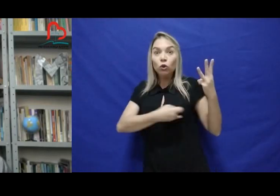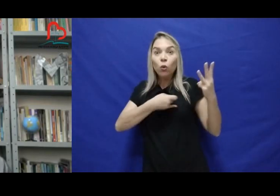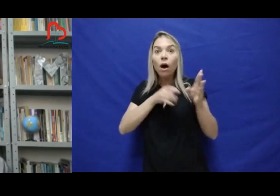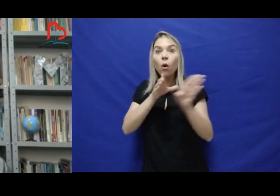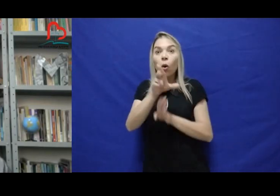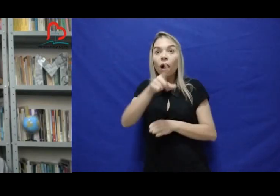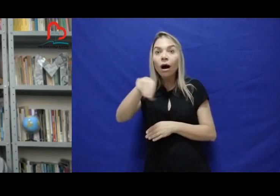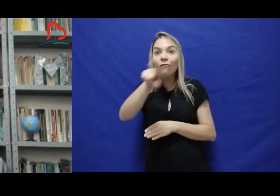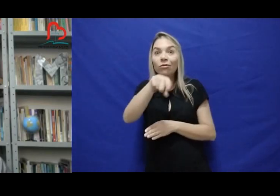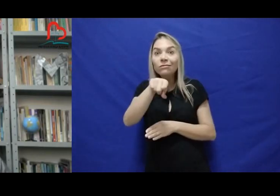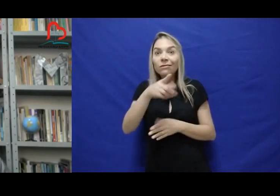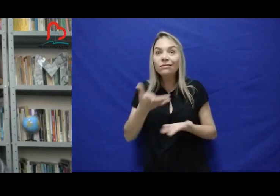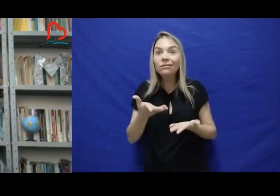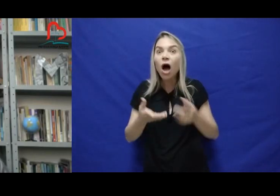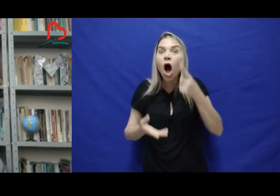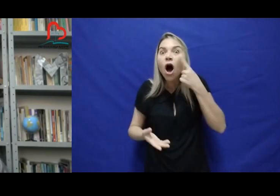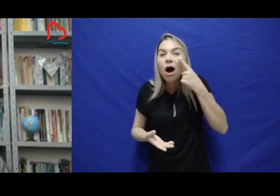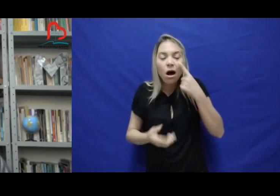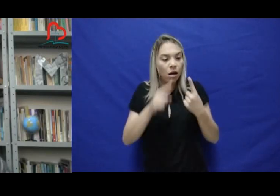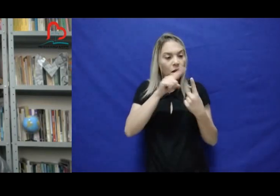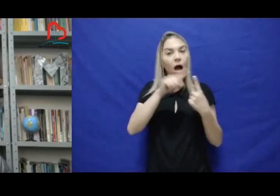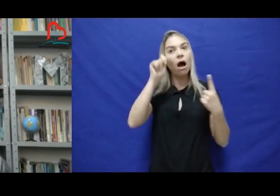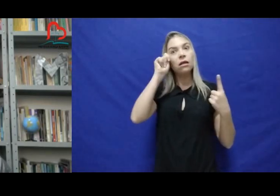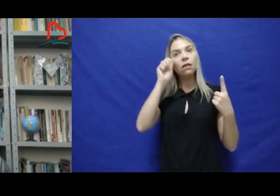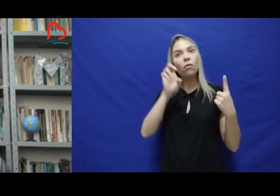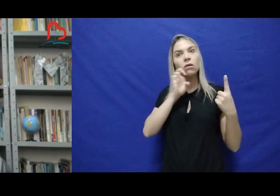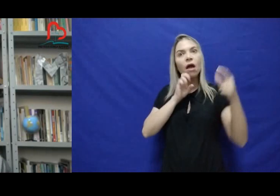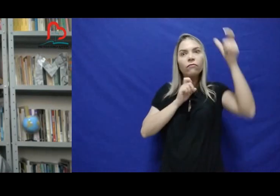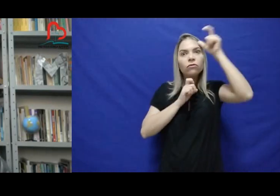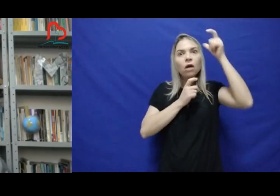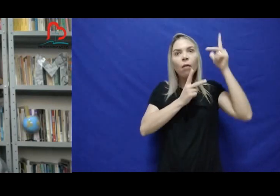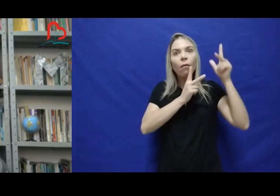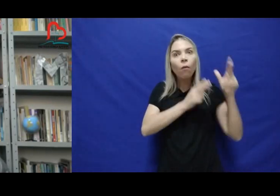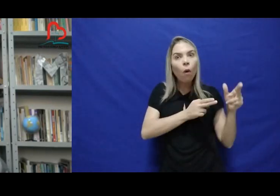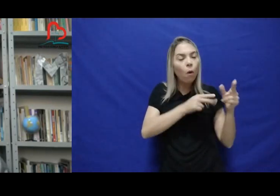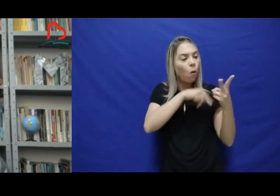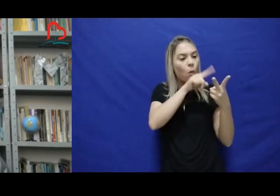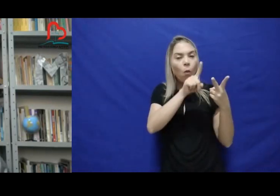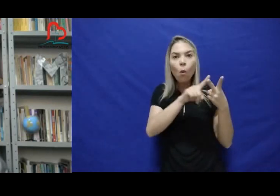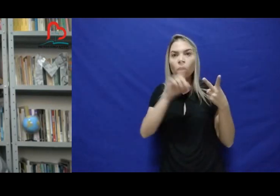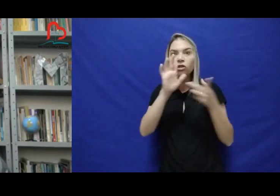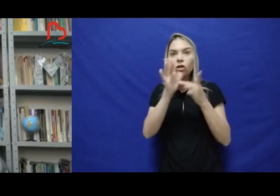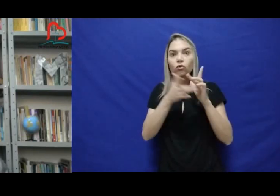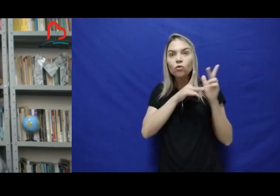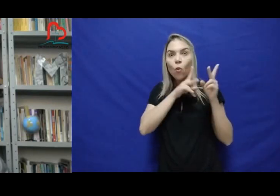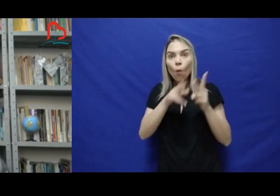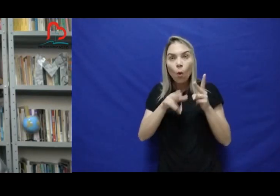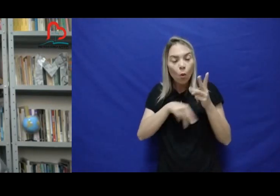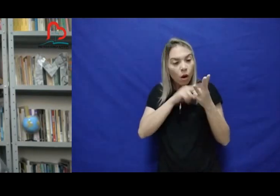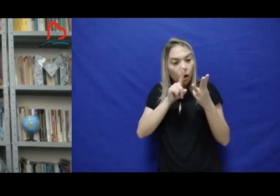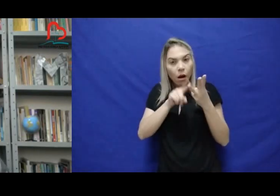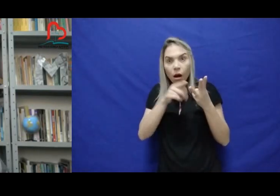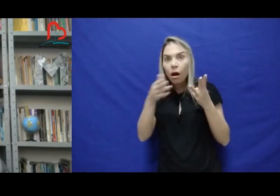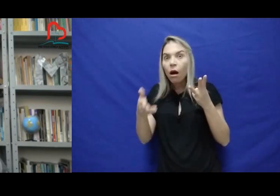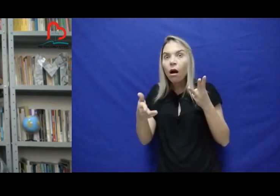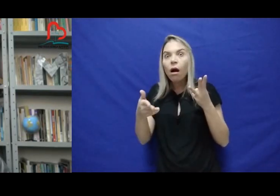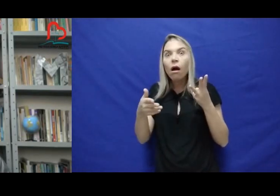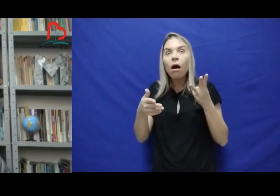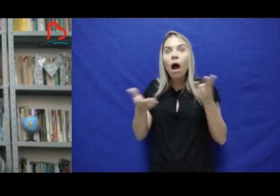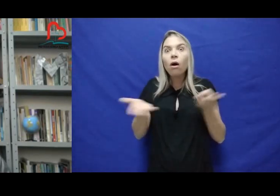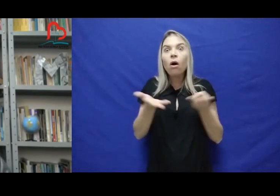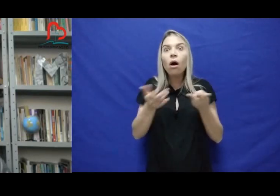aos crentes, aqueles em quem Cristo vive, diz: Satanás tem mantido um plano de ação que